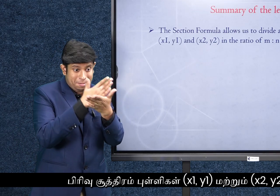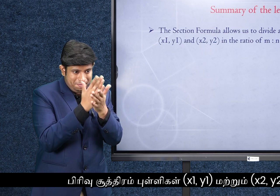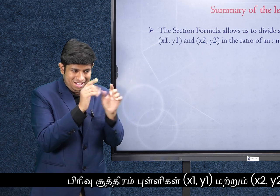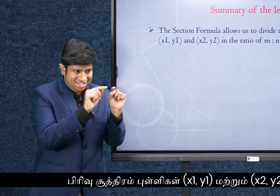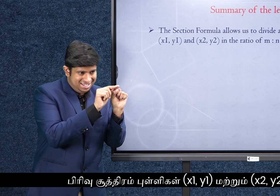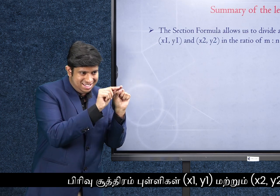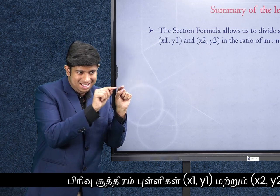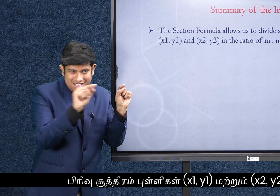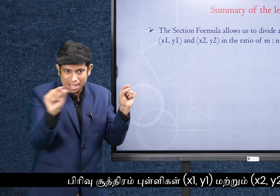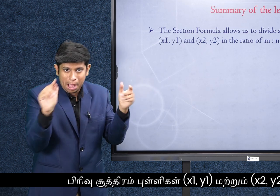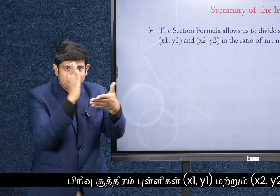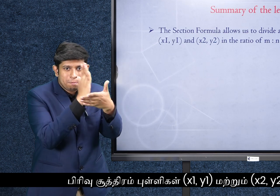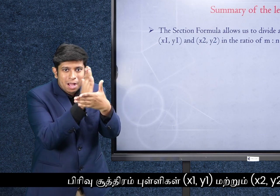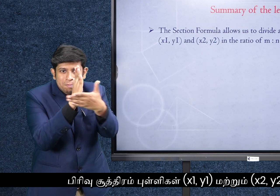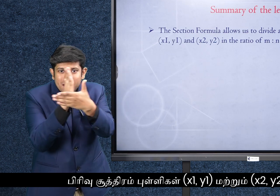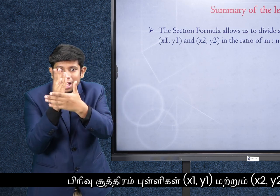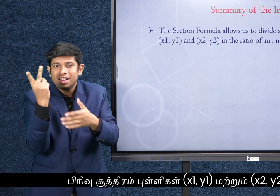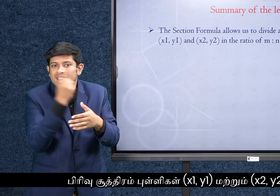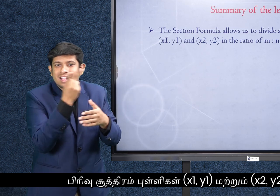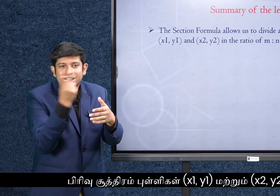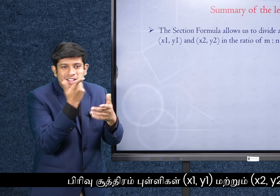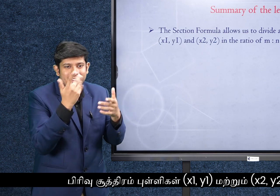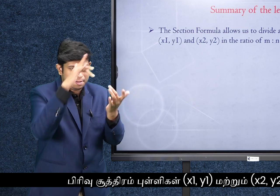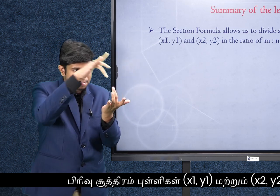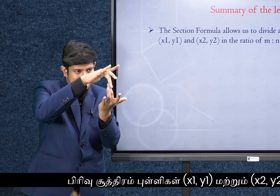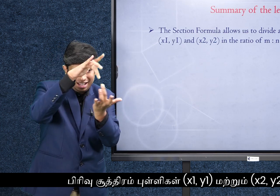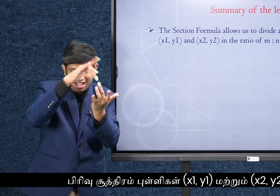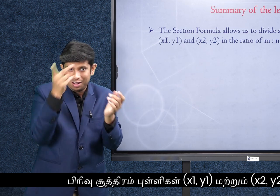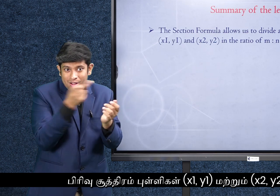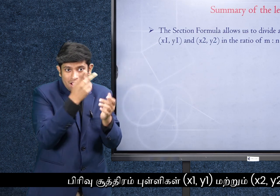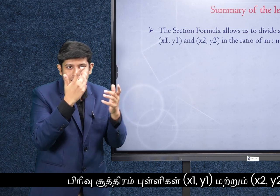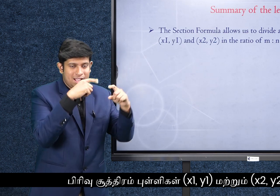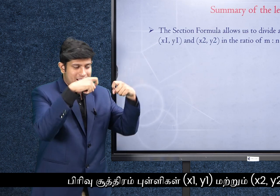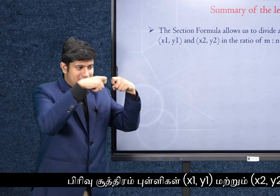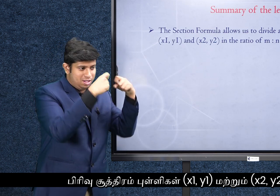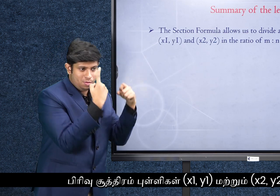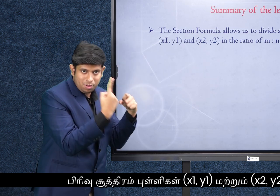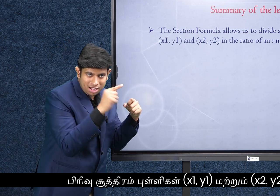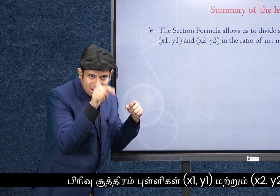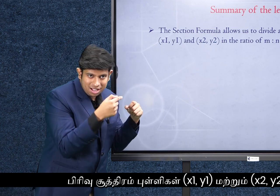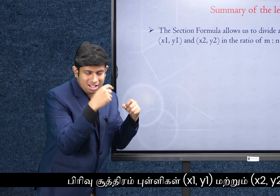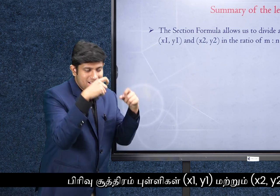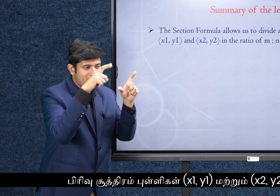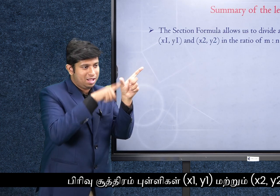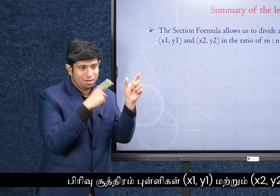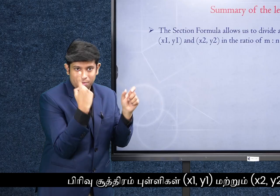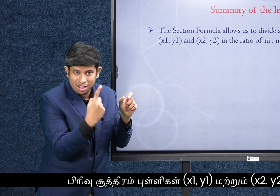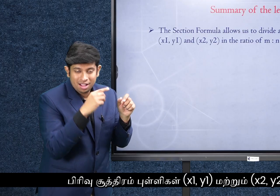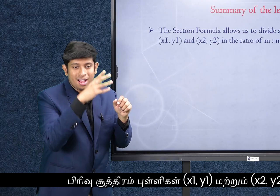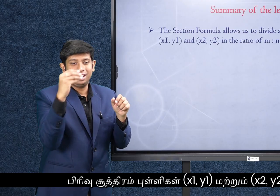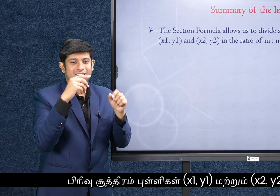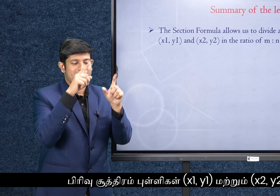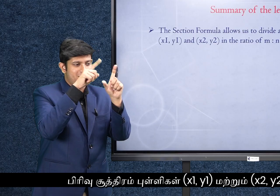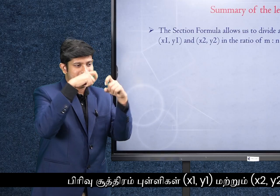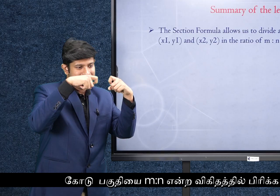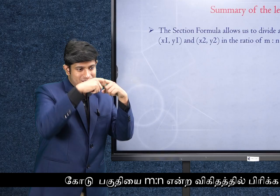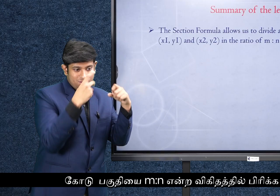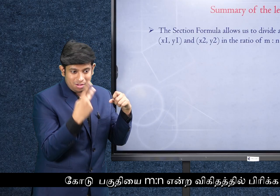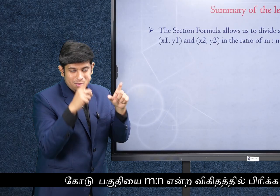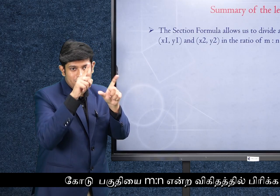1, ஒய் கீழிலக்க 1 மற்றும் எக்ஸ் கீழிலக்க 2, ஒய் கீழிலக்க 2 இடையே ஒரு கோடு